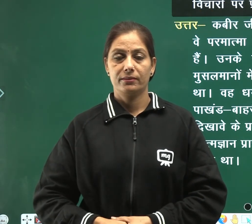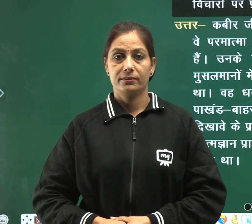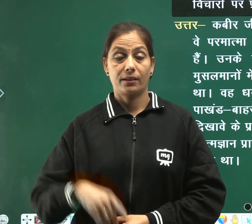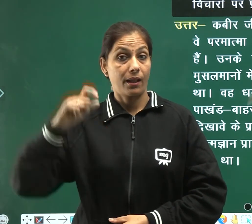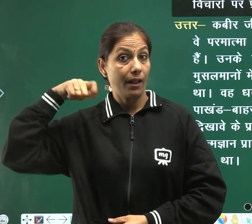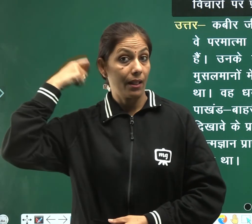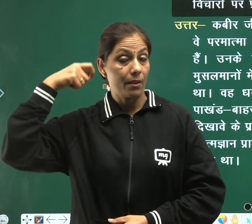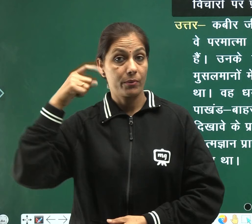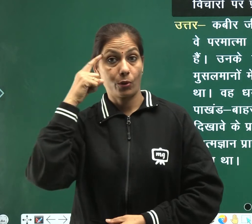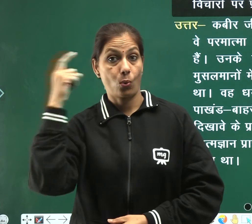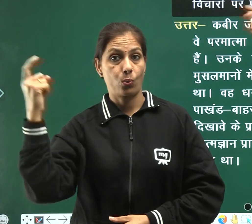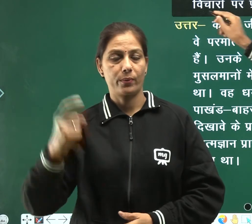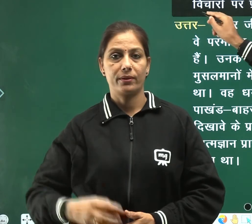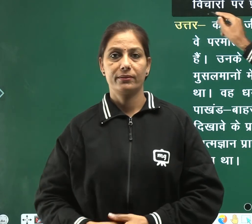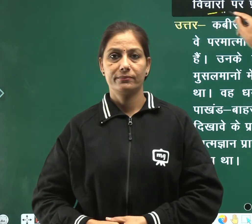धार्मिक विचारों पर